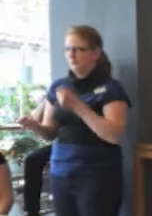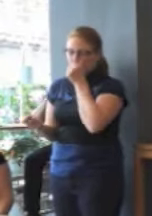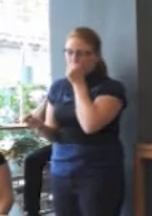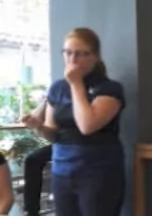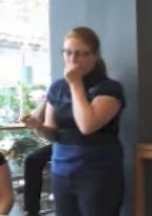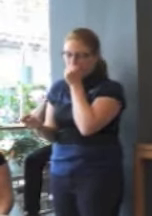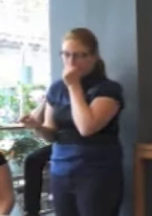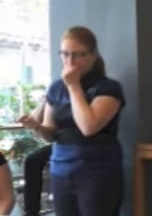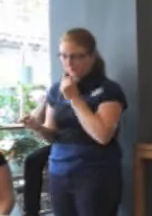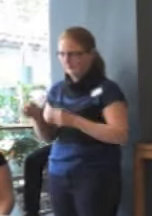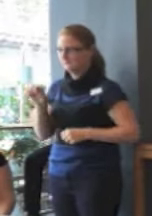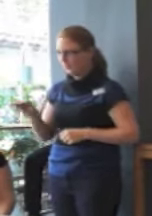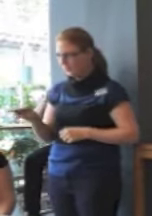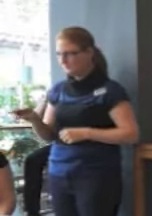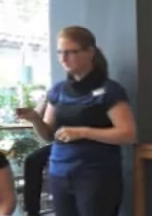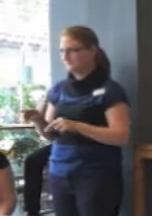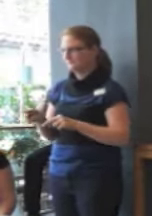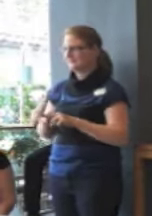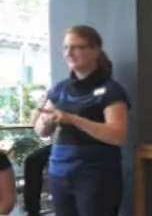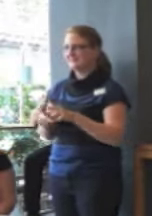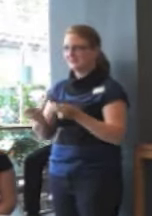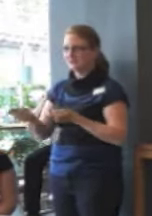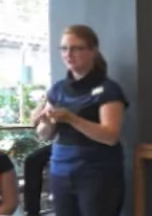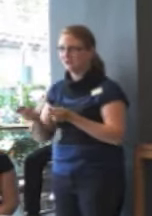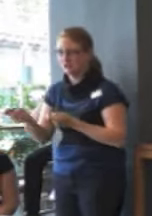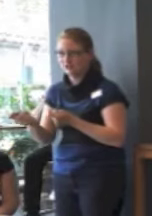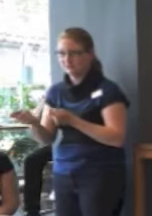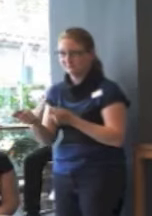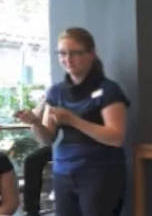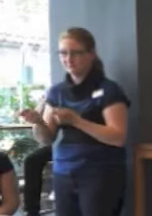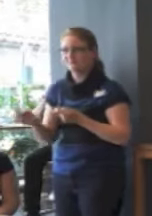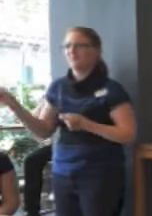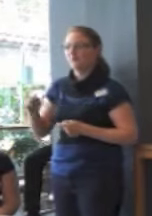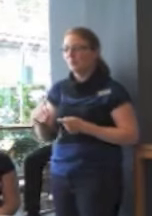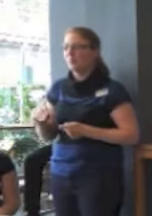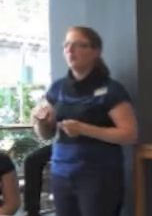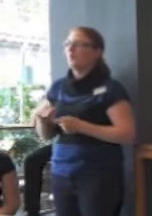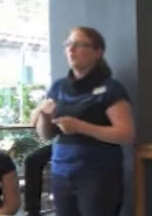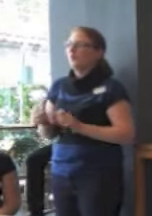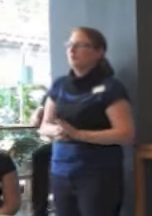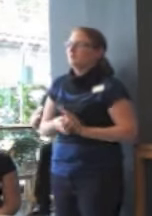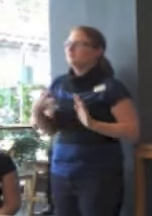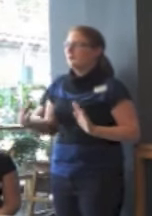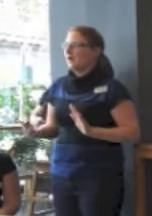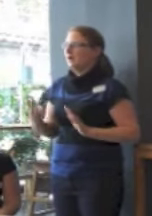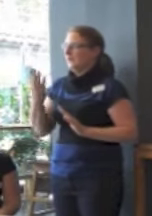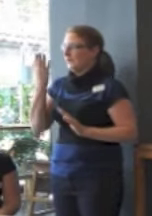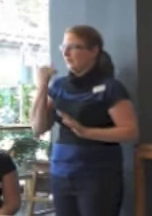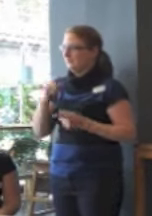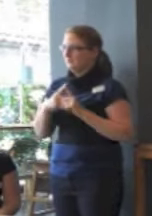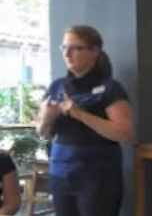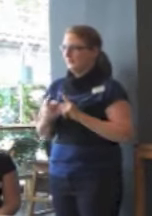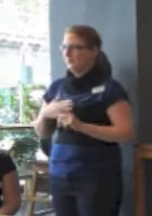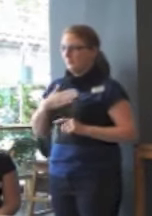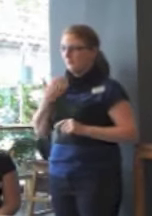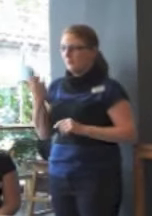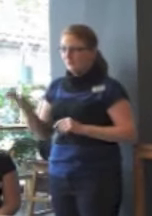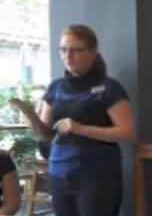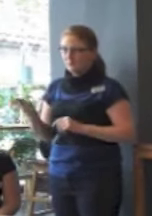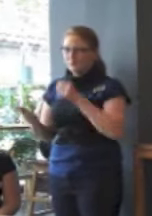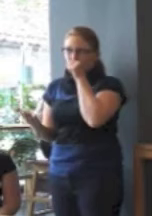känslostyrda gyttret i diskussionen så bildar det grund för en ganska obehaglig utveckling, tycker jag,